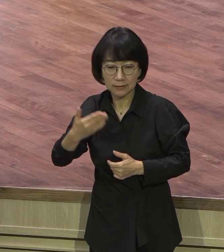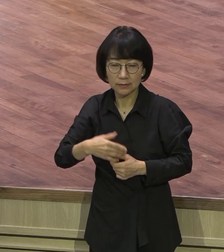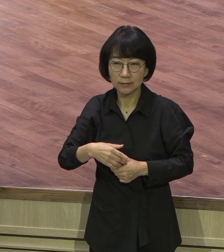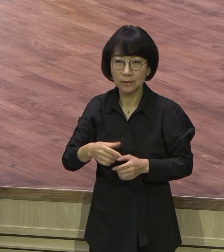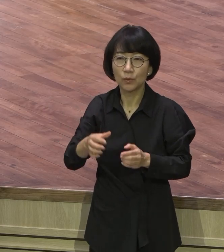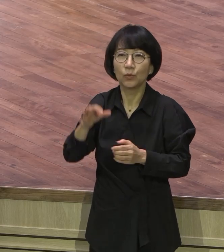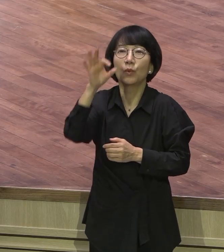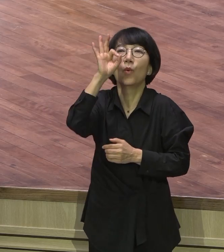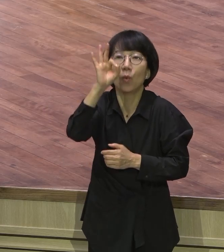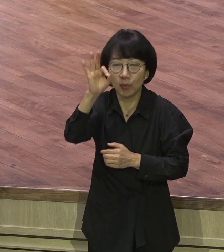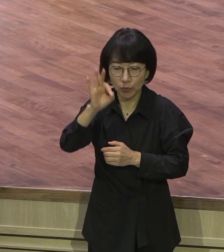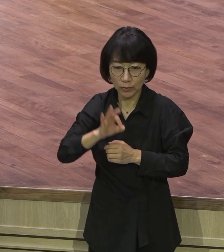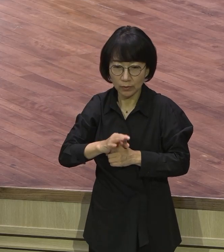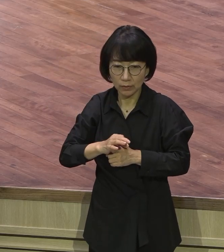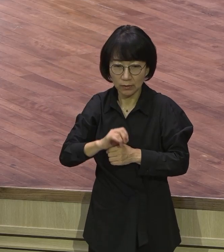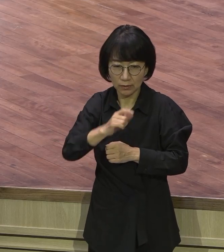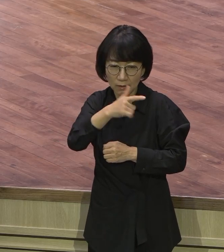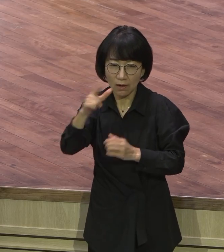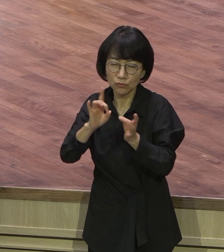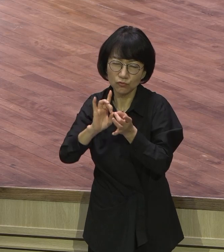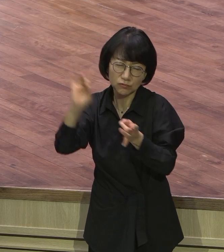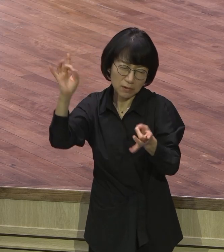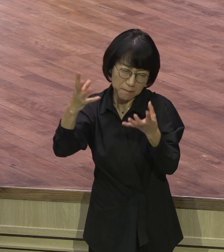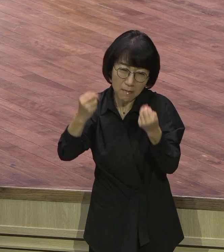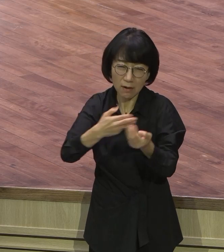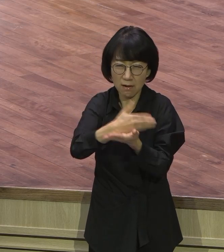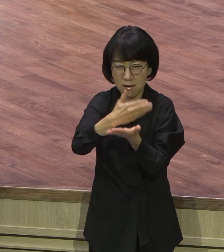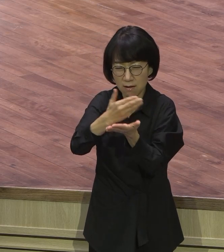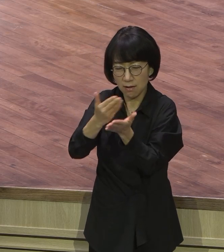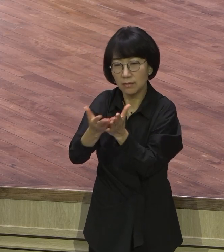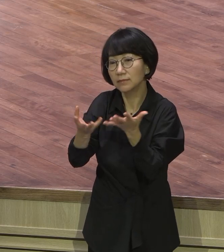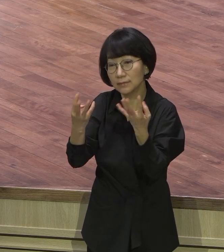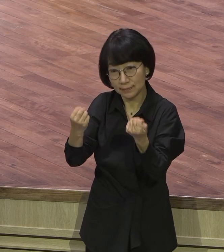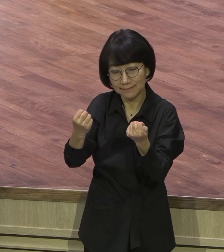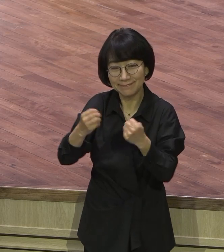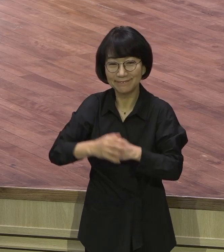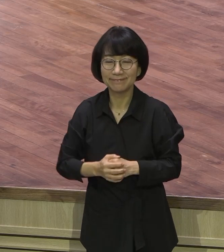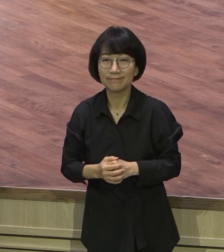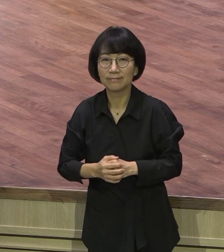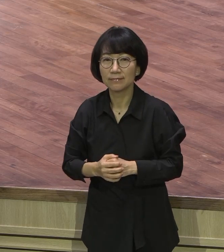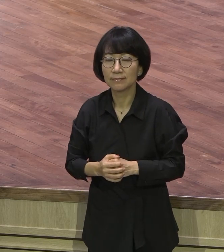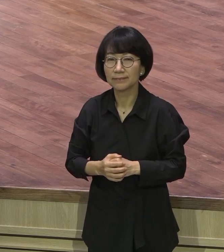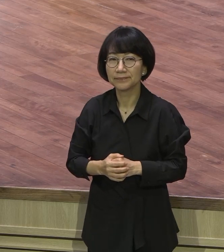그러한 눈에 보이지 않는 그런 많은 것들이 많이 있습니다. 이 우상.